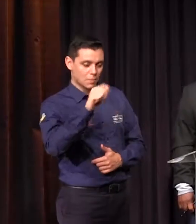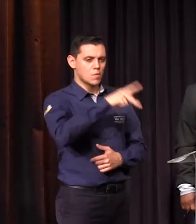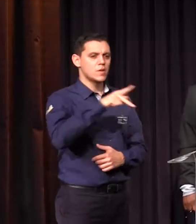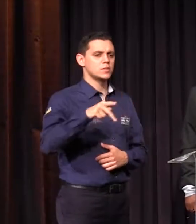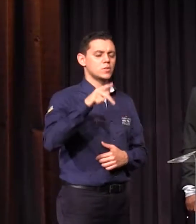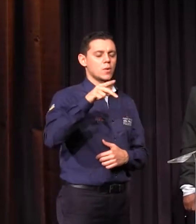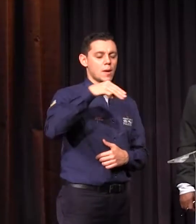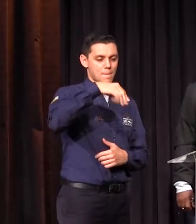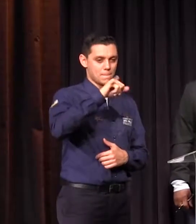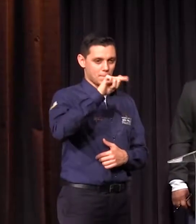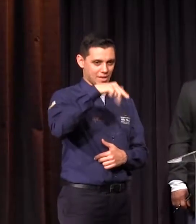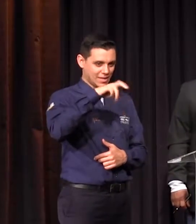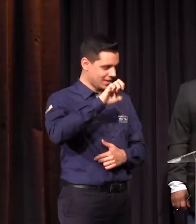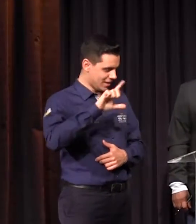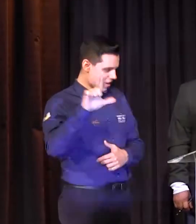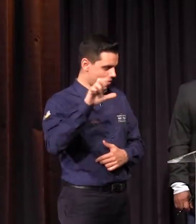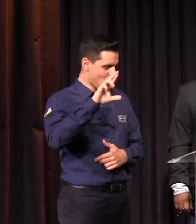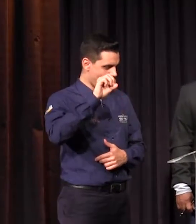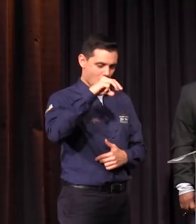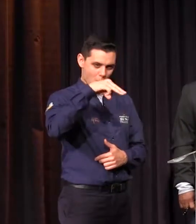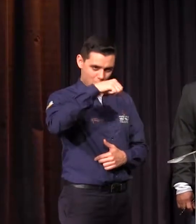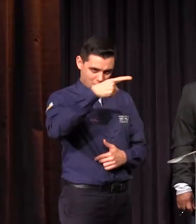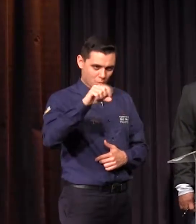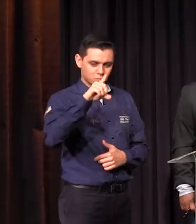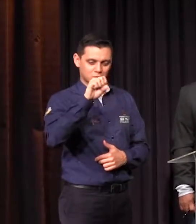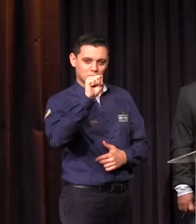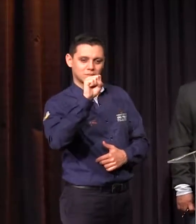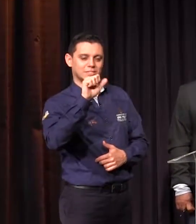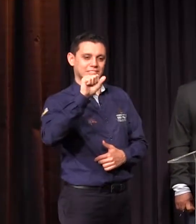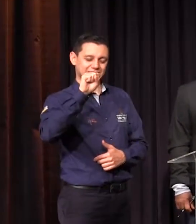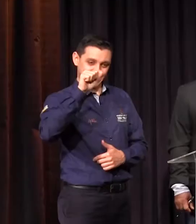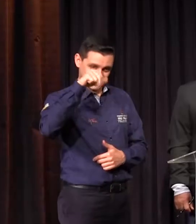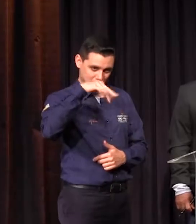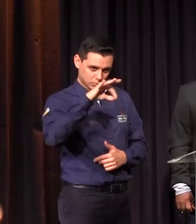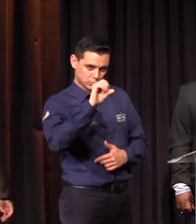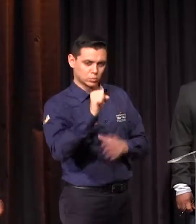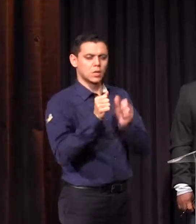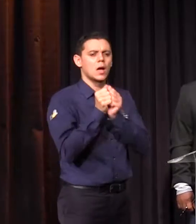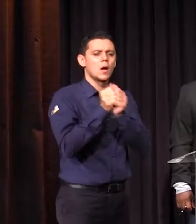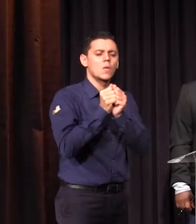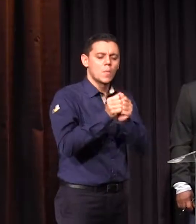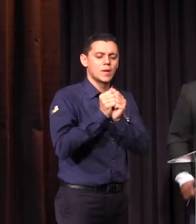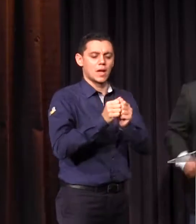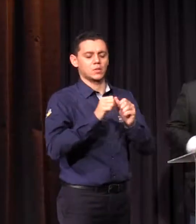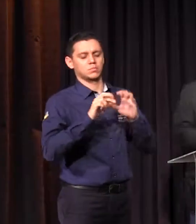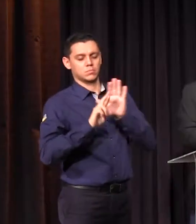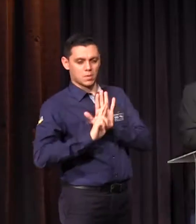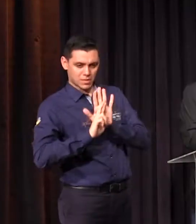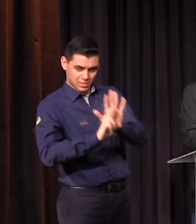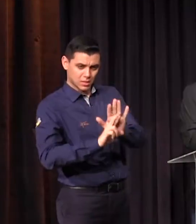souza dirigente da dre acompanhado pelo representante do corpo mas regional de são miguel professor